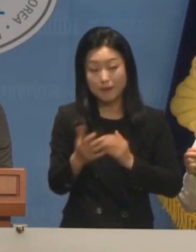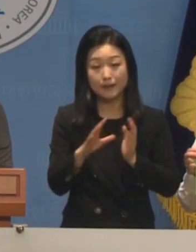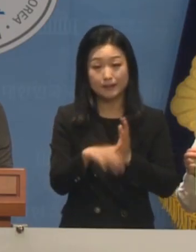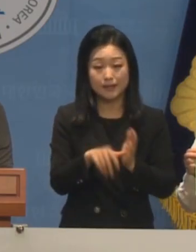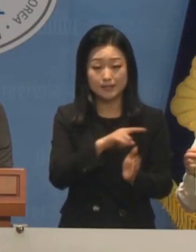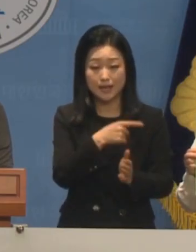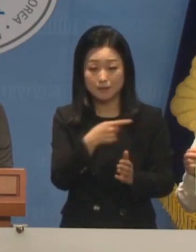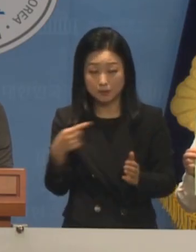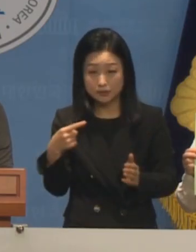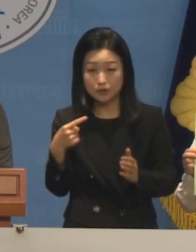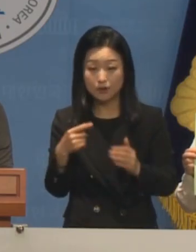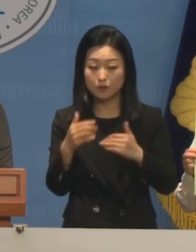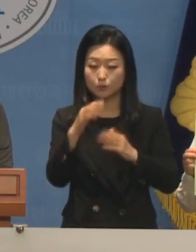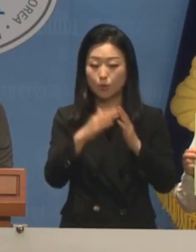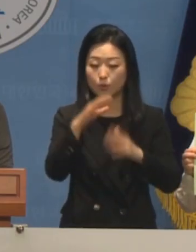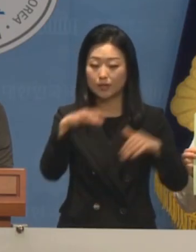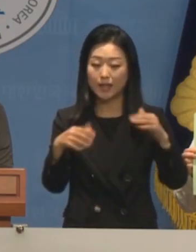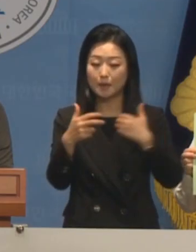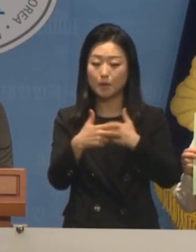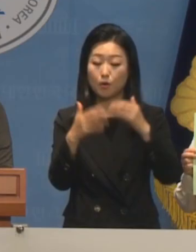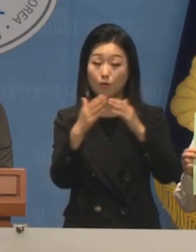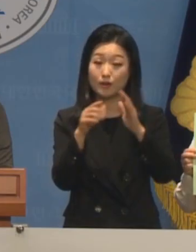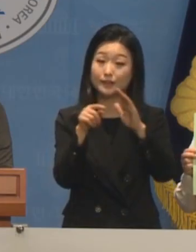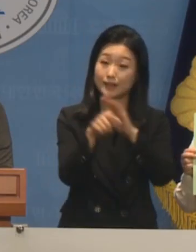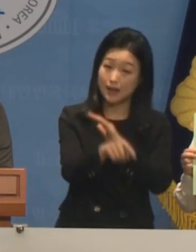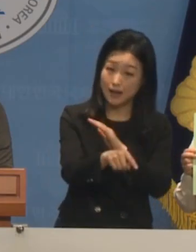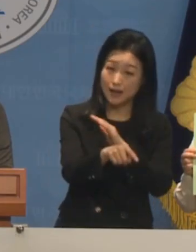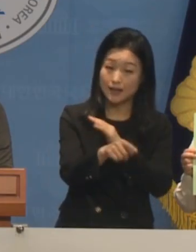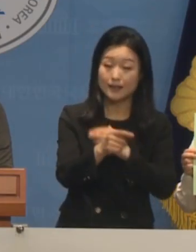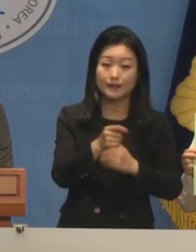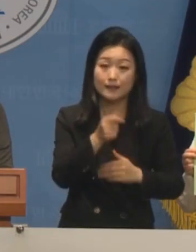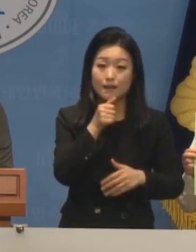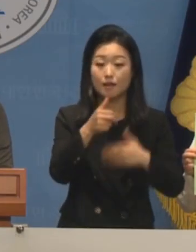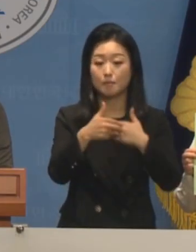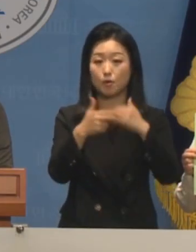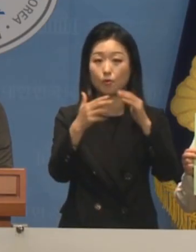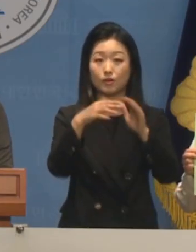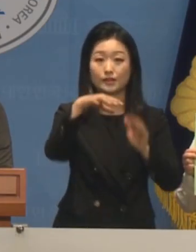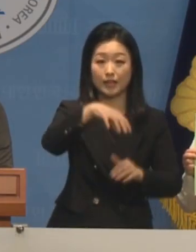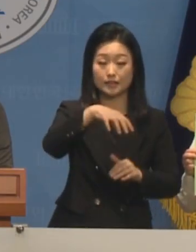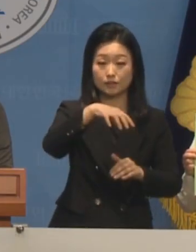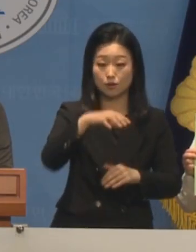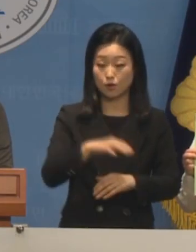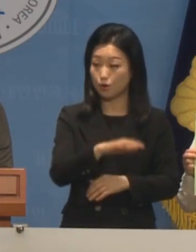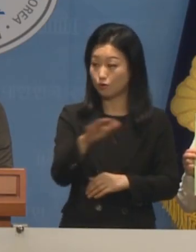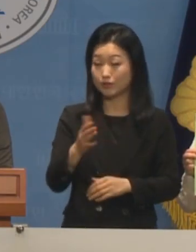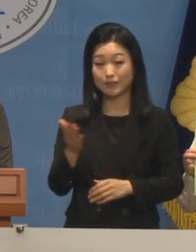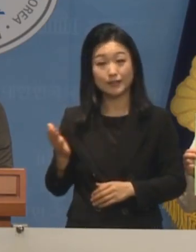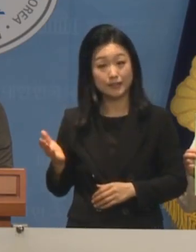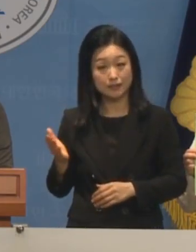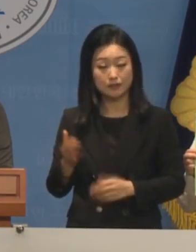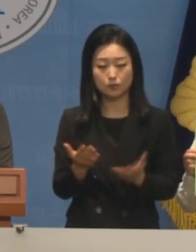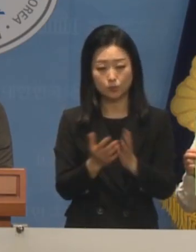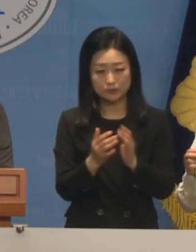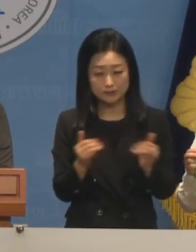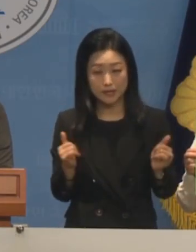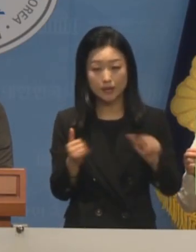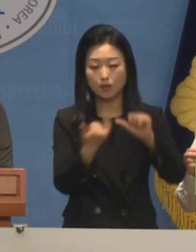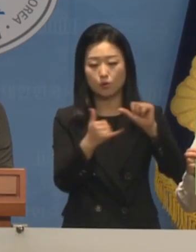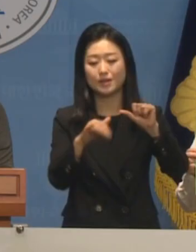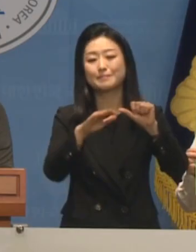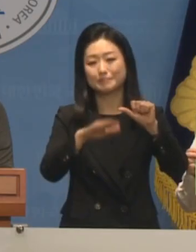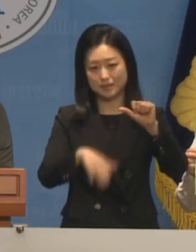가장 먼저 찾는 동네 병의원과 소규모 보건 기간에서 우리 보건의 의료 노동자들은 5인